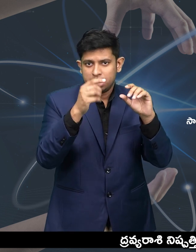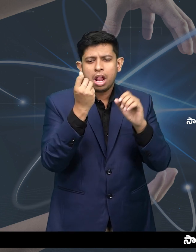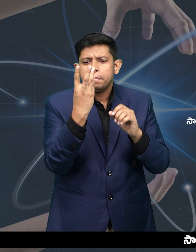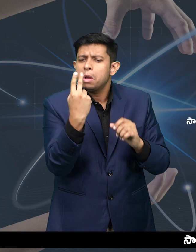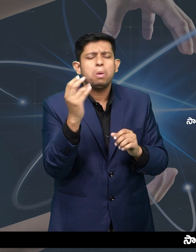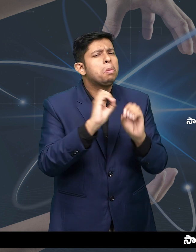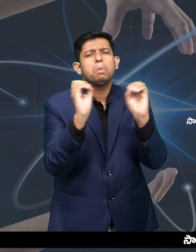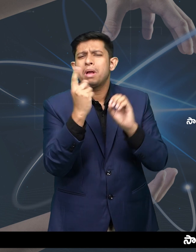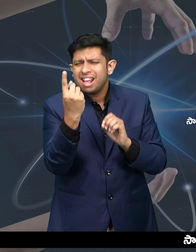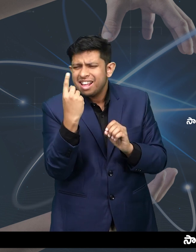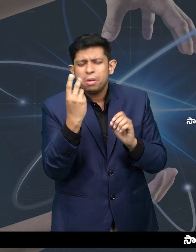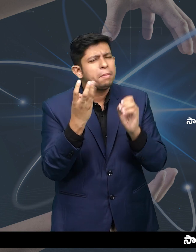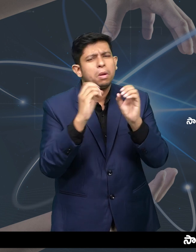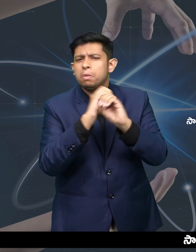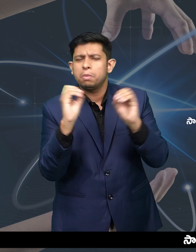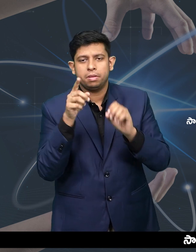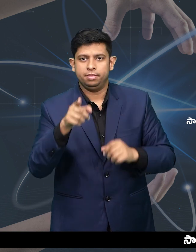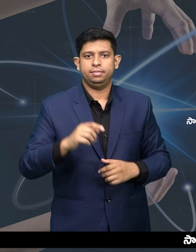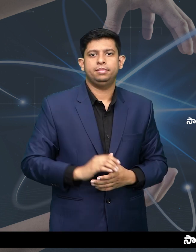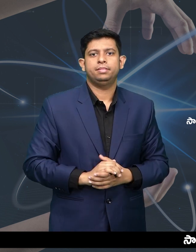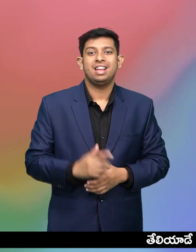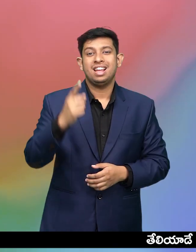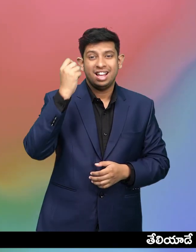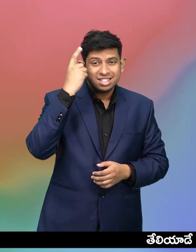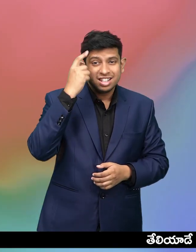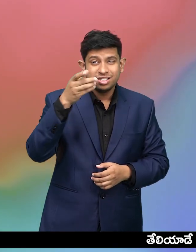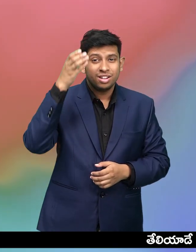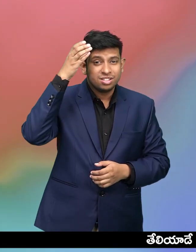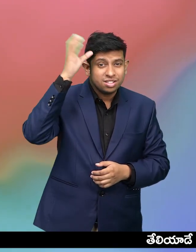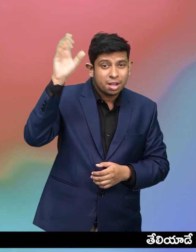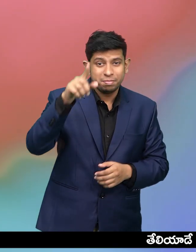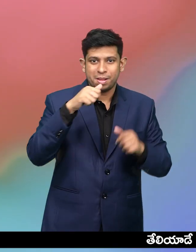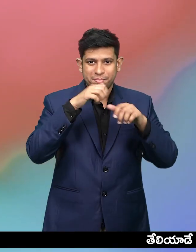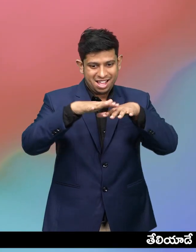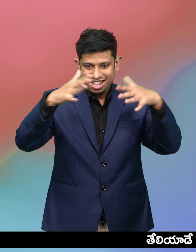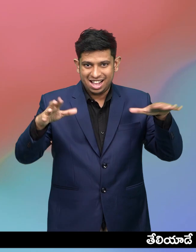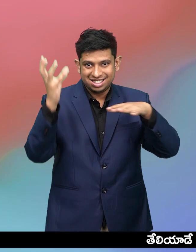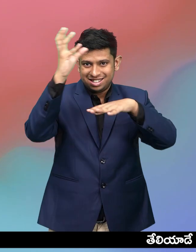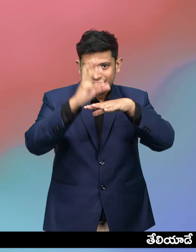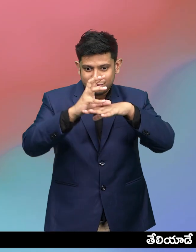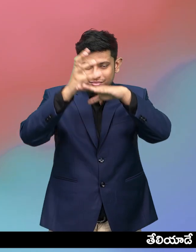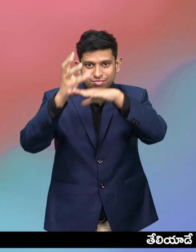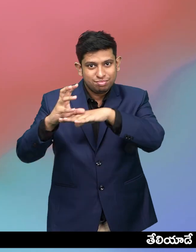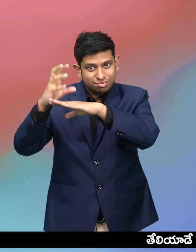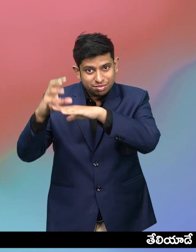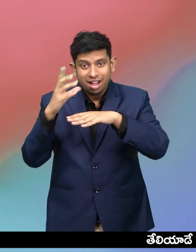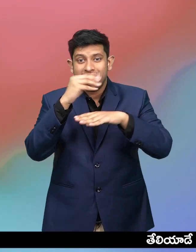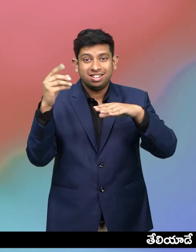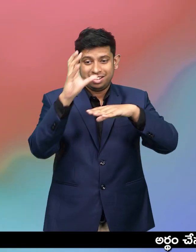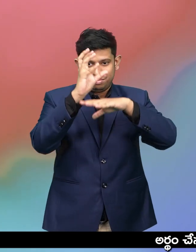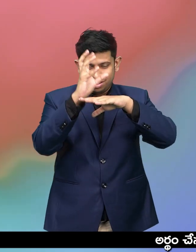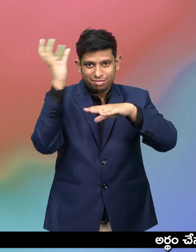సూచిస్తుంది. సాపేక్ష సాంద్రతకు యూనిట్ లేదు. తేలియాడే మరియు మునిగిపోవడం అనే